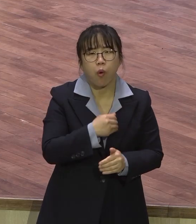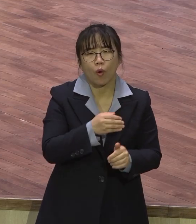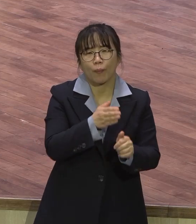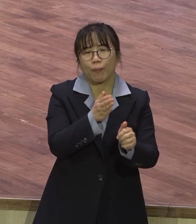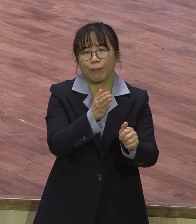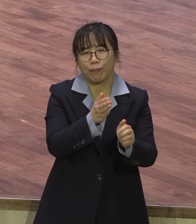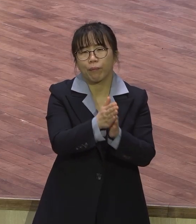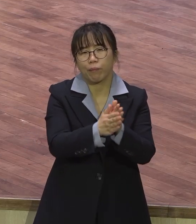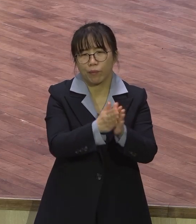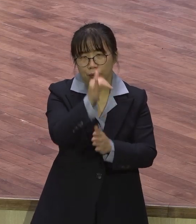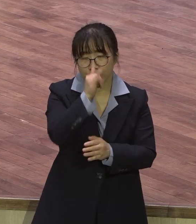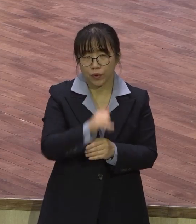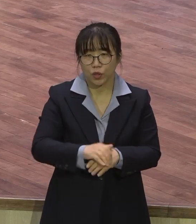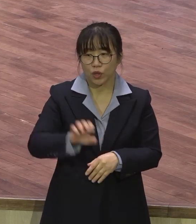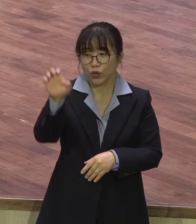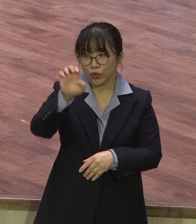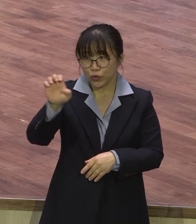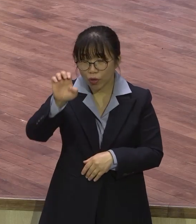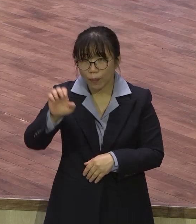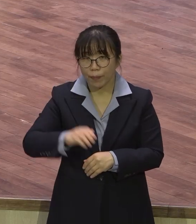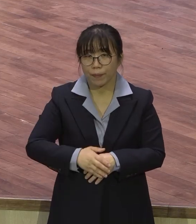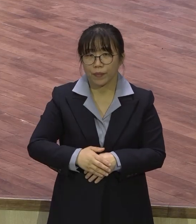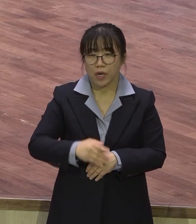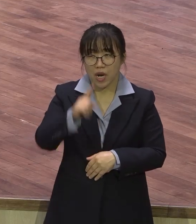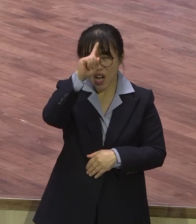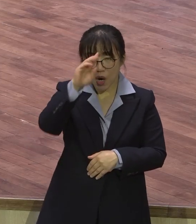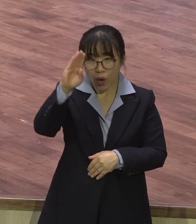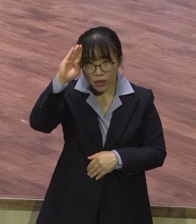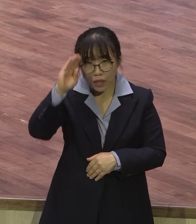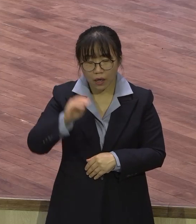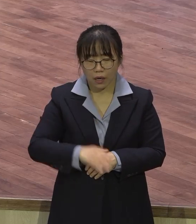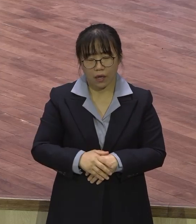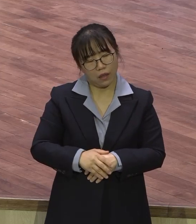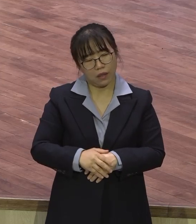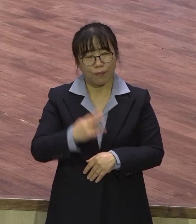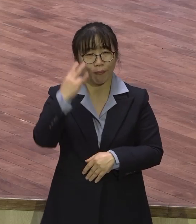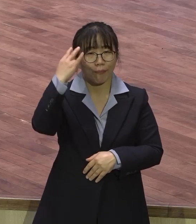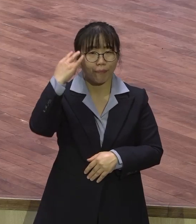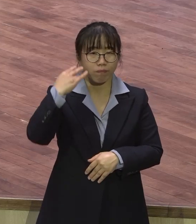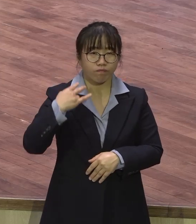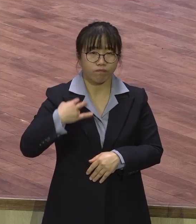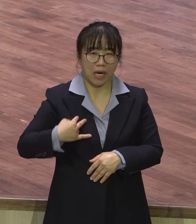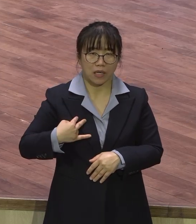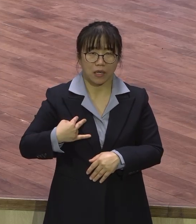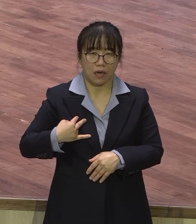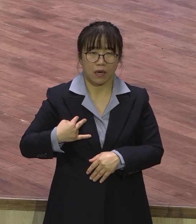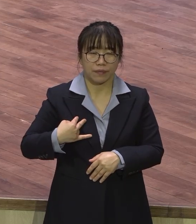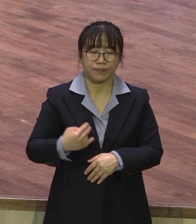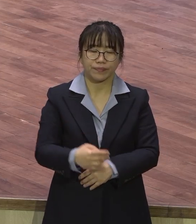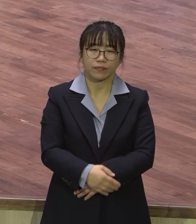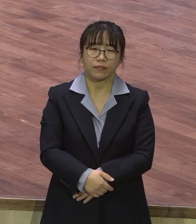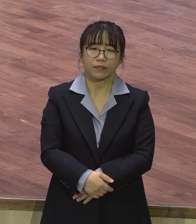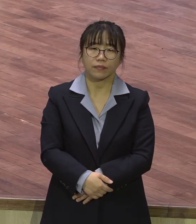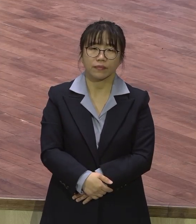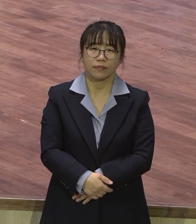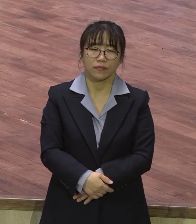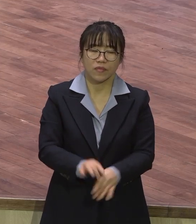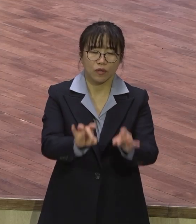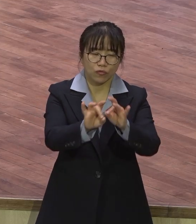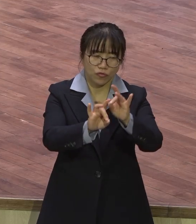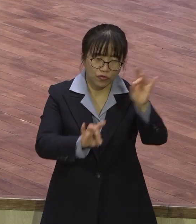유럽부터 다 가봤어요 러시아를 가봐도 다 그래요 유럽이 다 그래요 전부 다